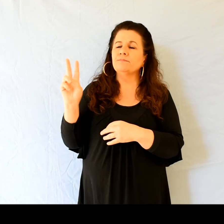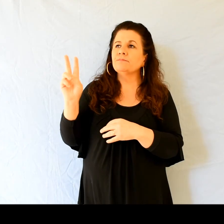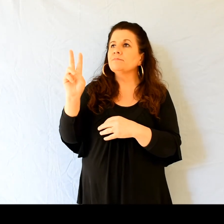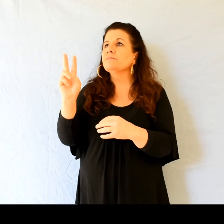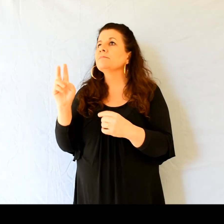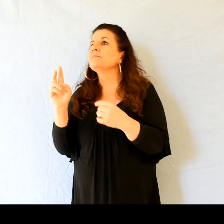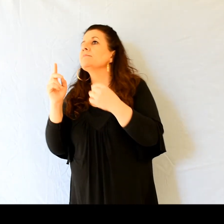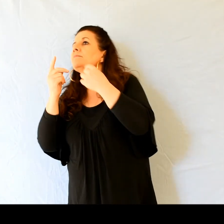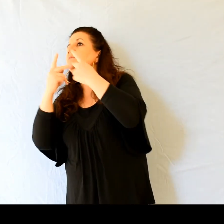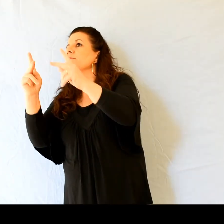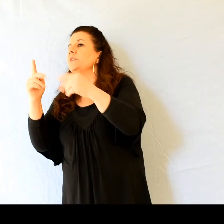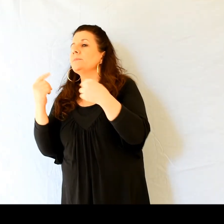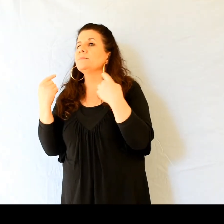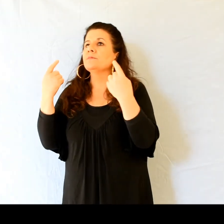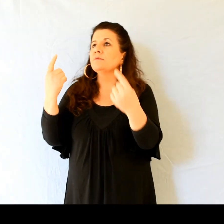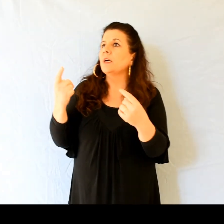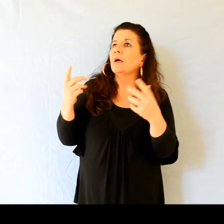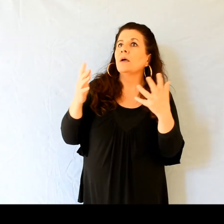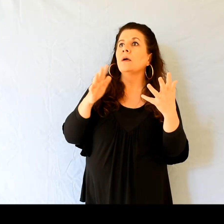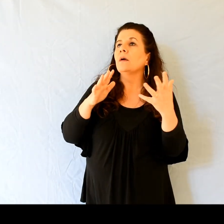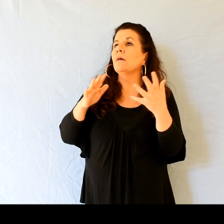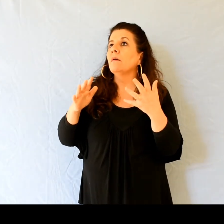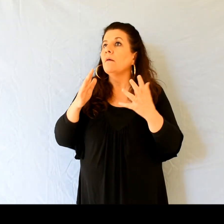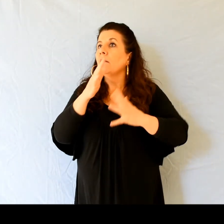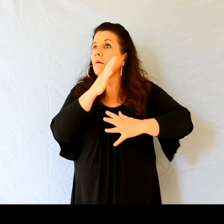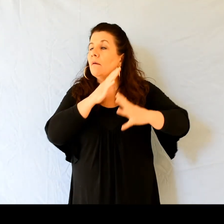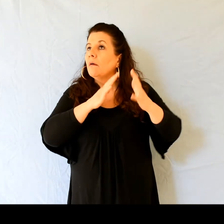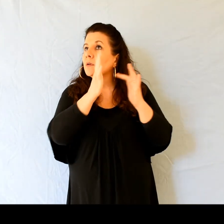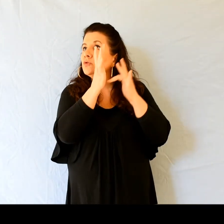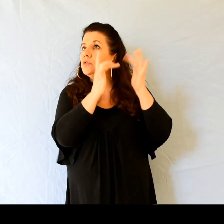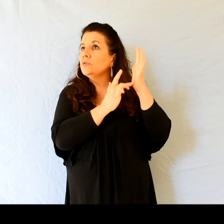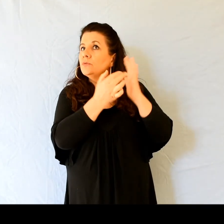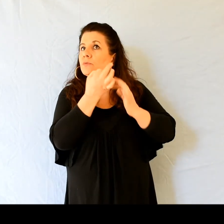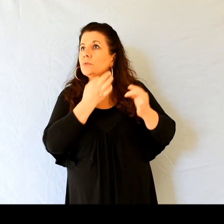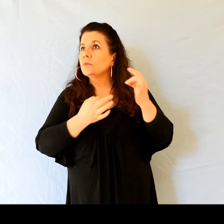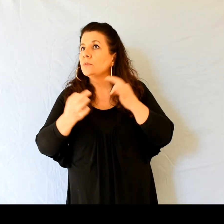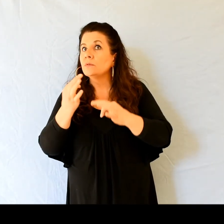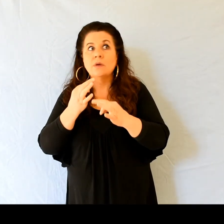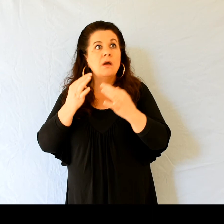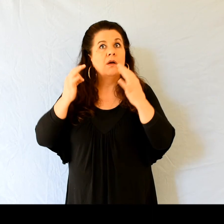ville, et ils trouvèrent tout comme Jésus leur avait dit, et ils préparèrent la Pâque.